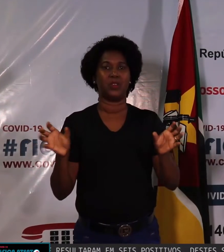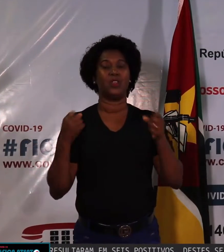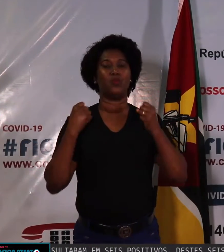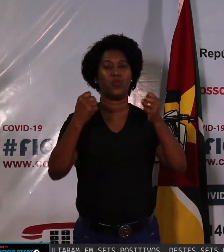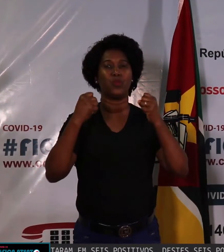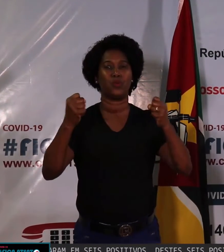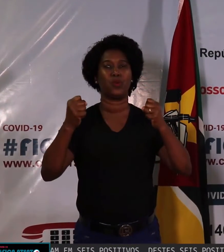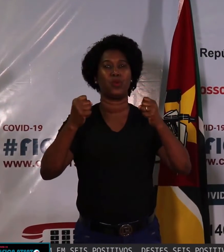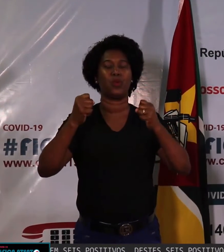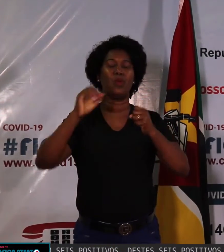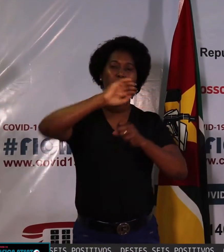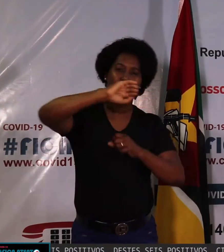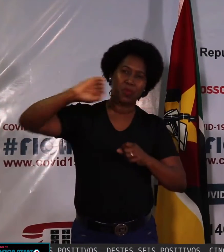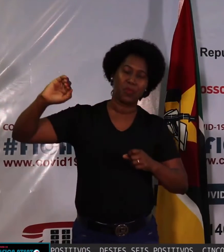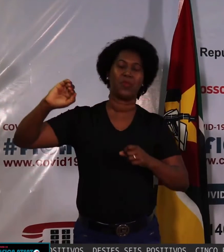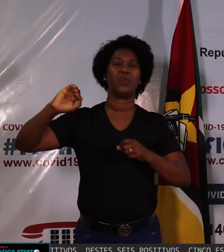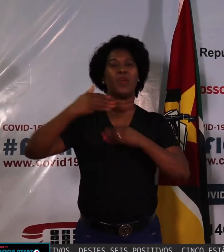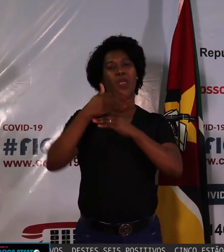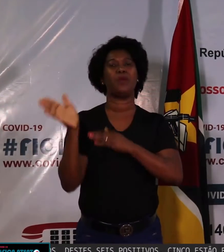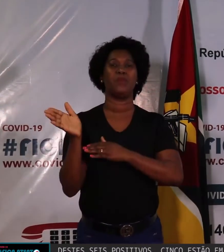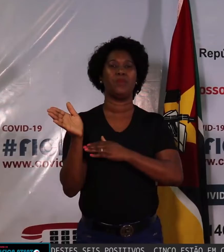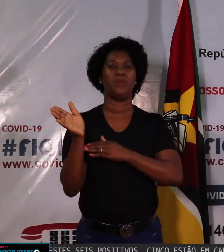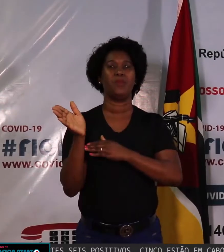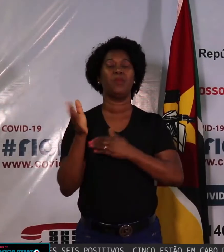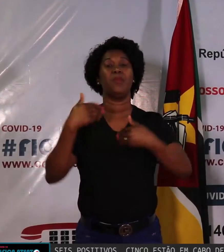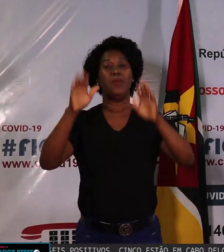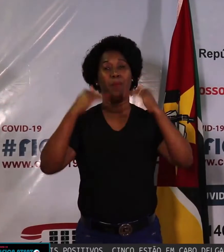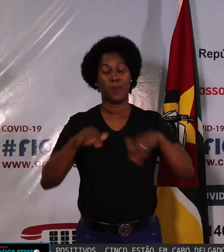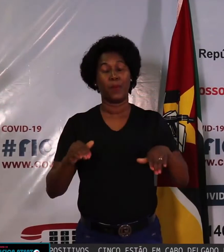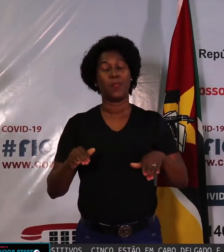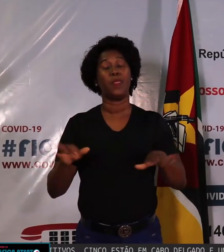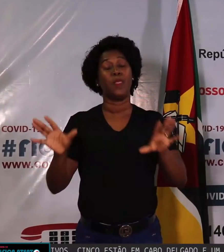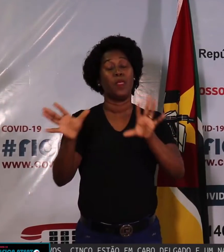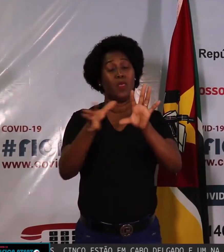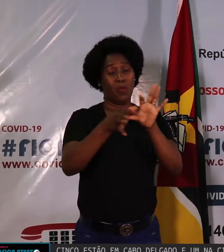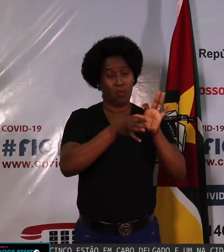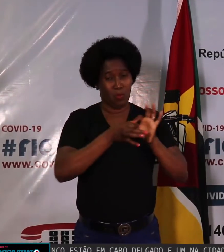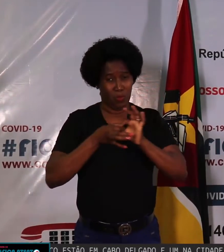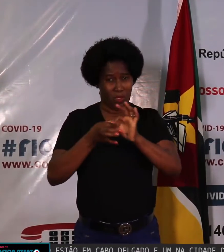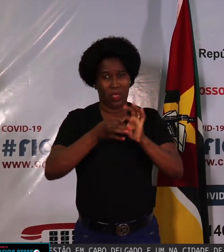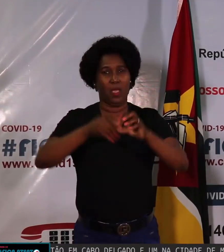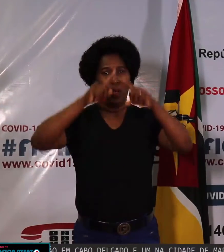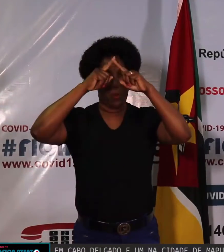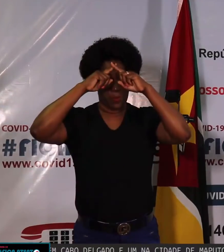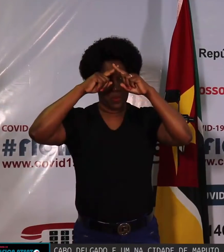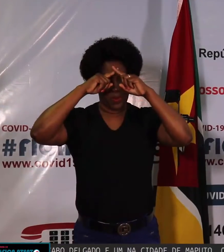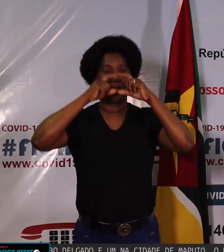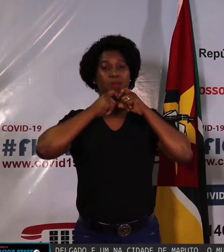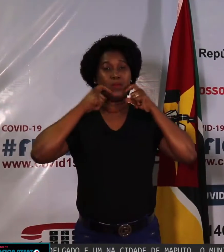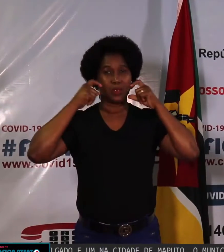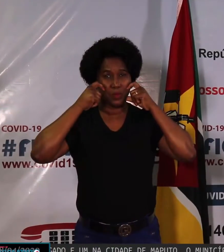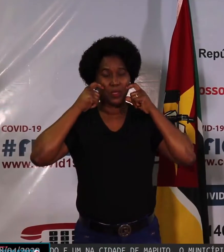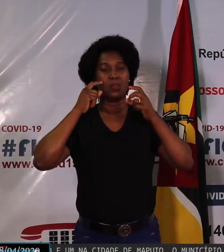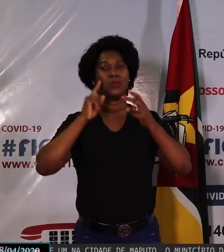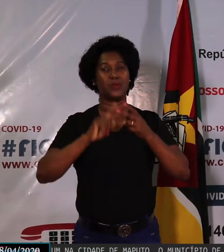abertos. Em coordenação com a Polícia da República de Moçambique, a Autoridade